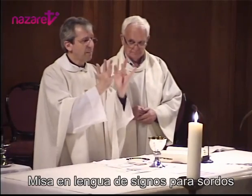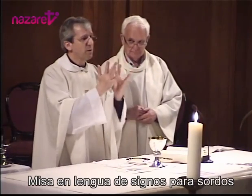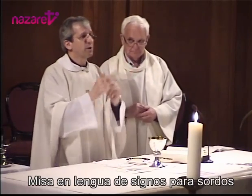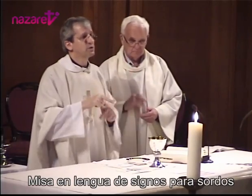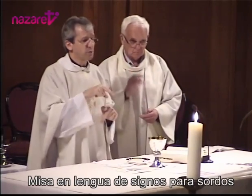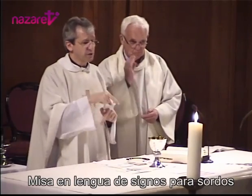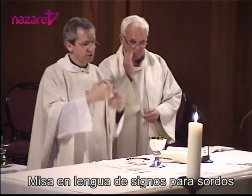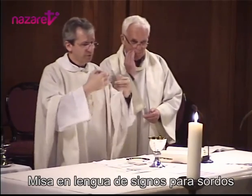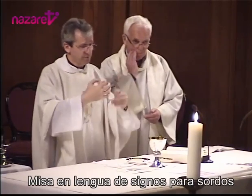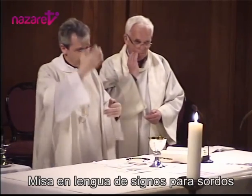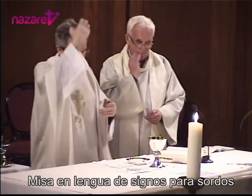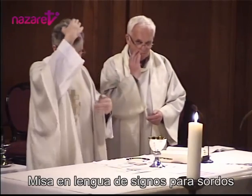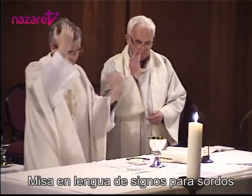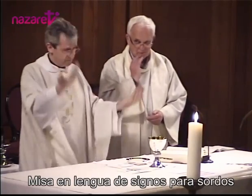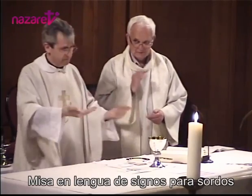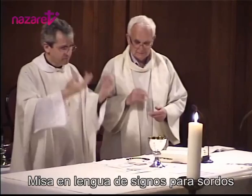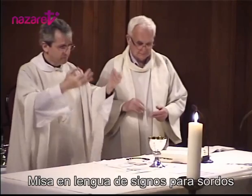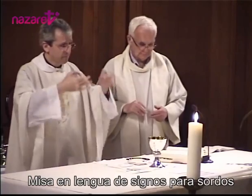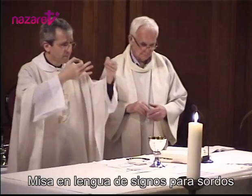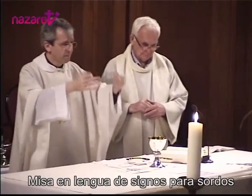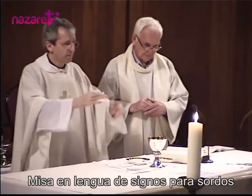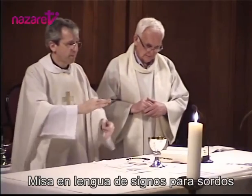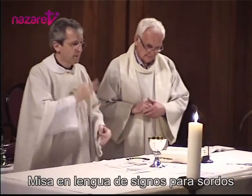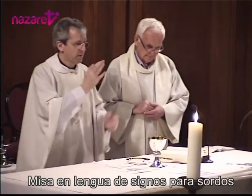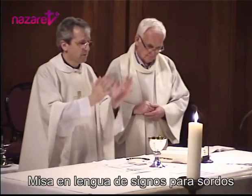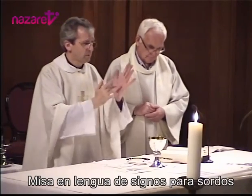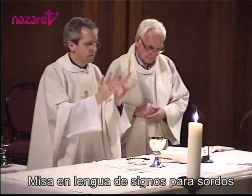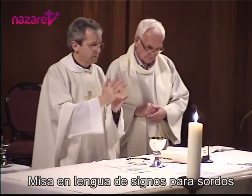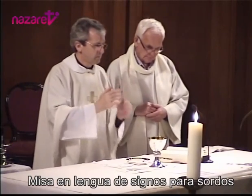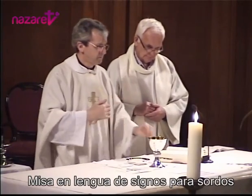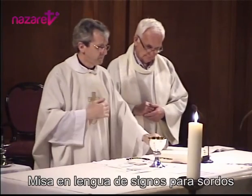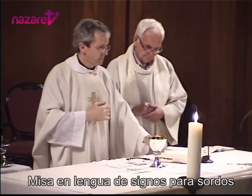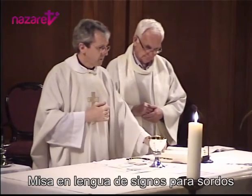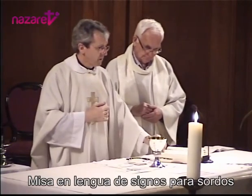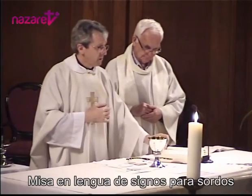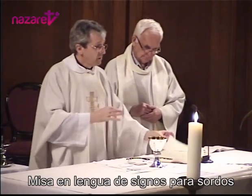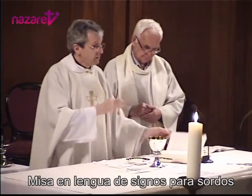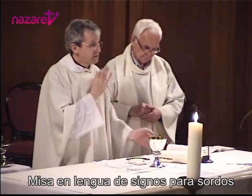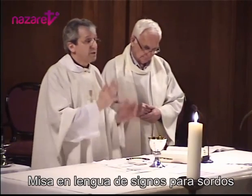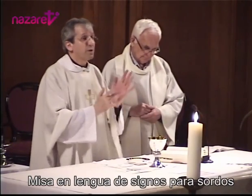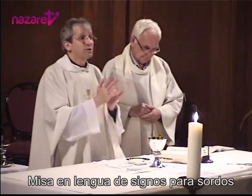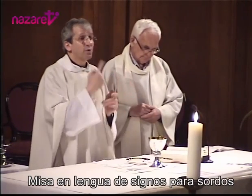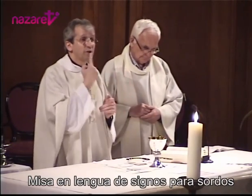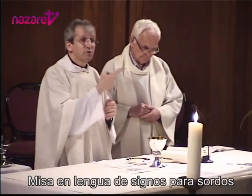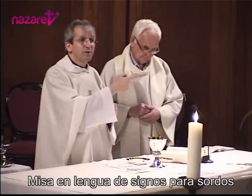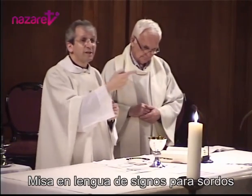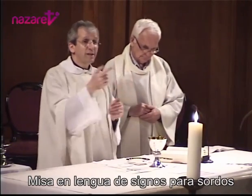Salvador Jesucristo. Tuyo es el reino, tuyo el poder y la gloria por siempre, Señor. Señor Jesucristo, que dijiste a